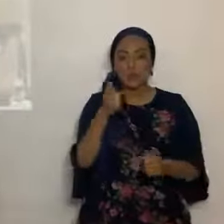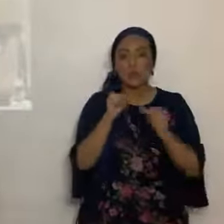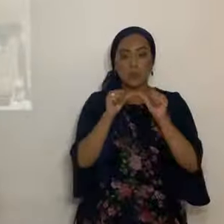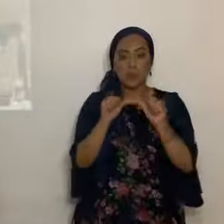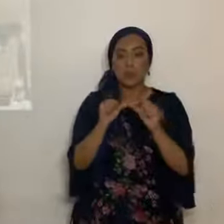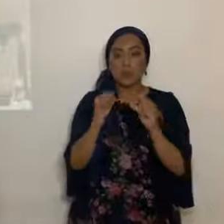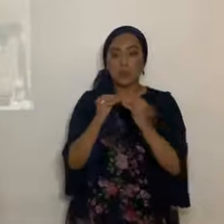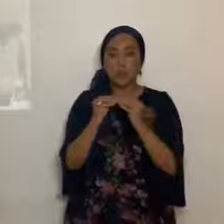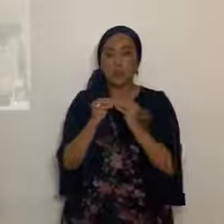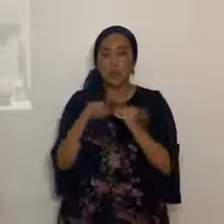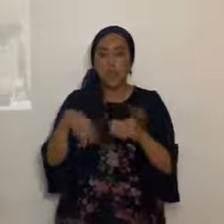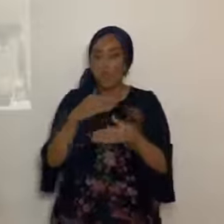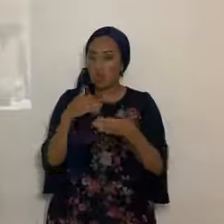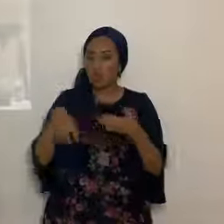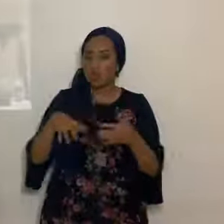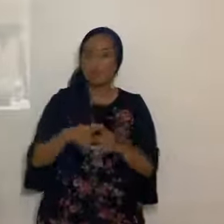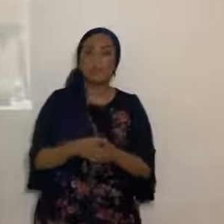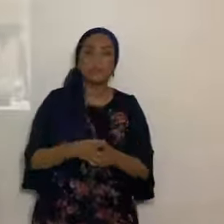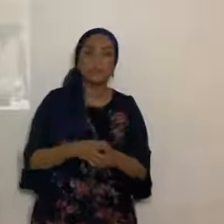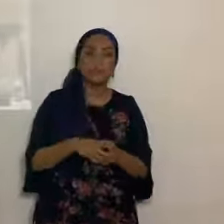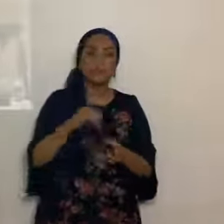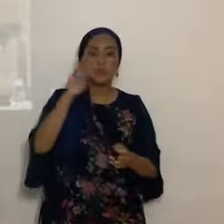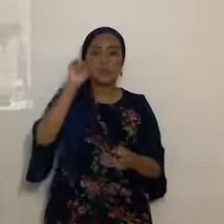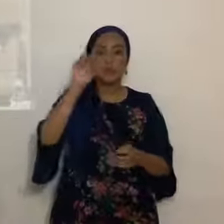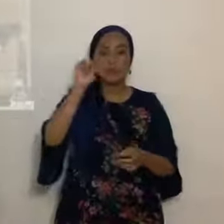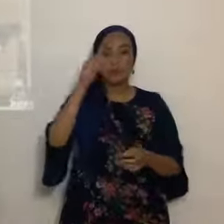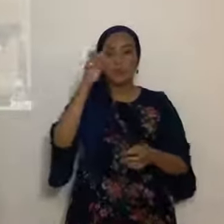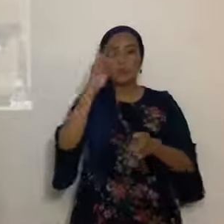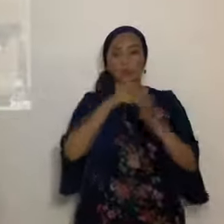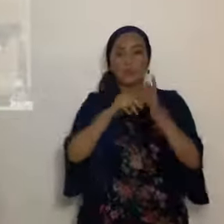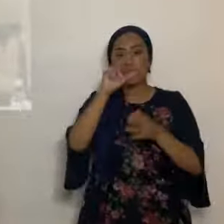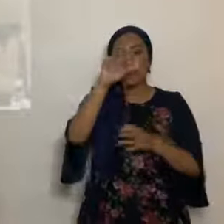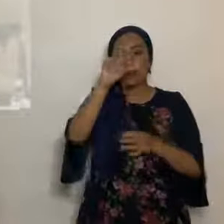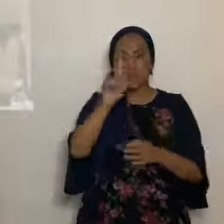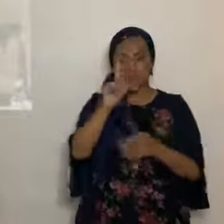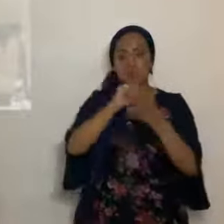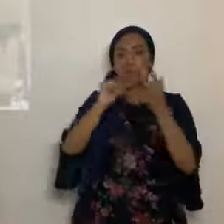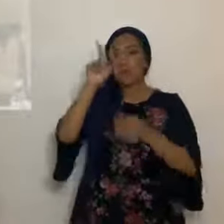este tema. Todavía no termino. Mateo 21:21 dice así.